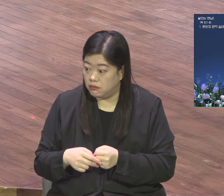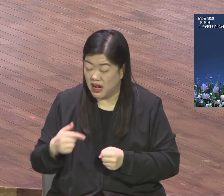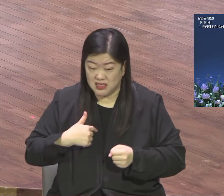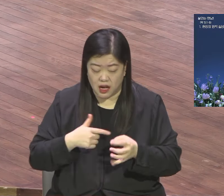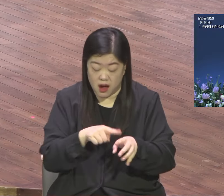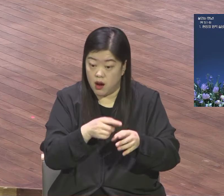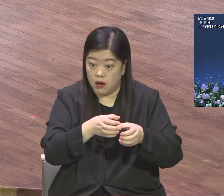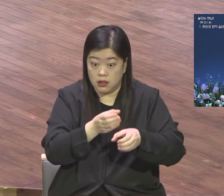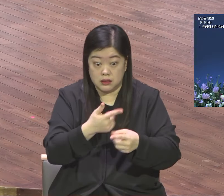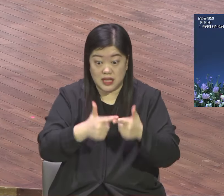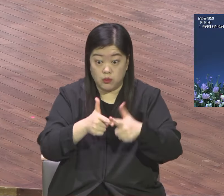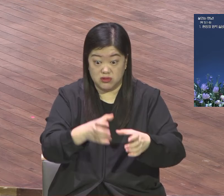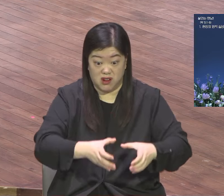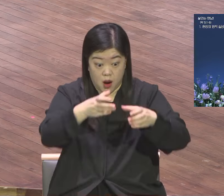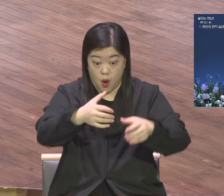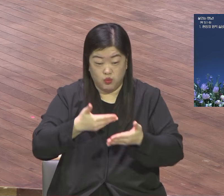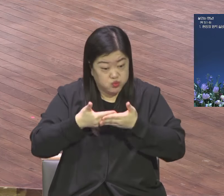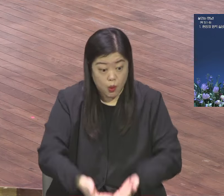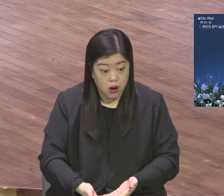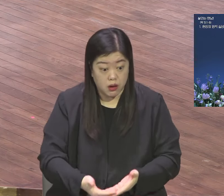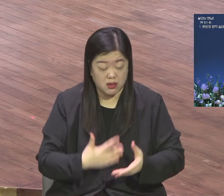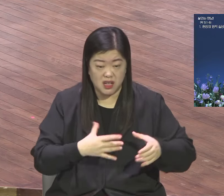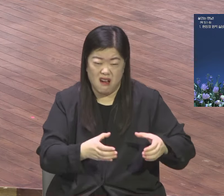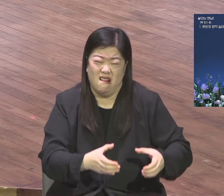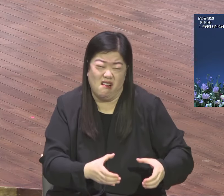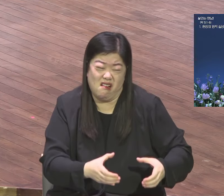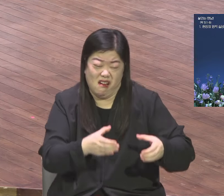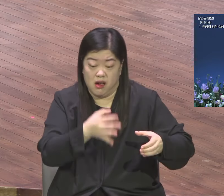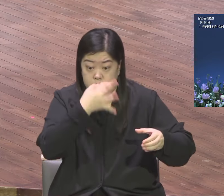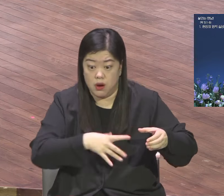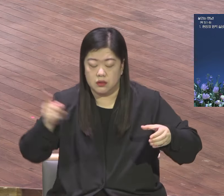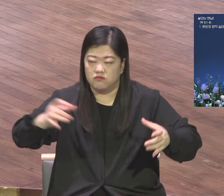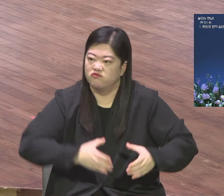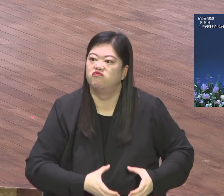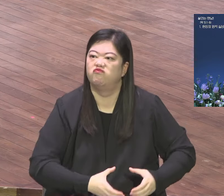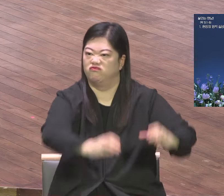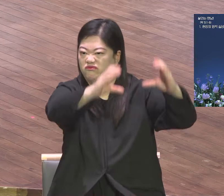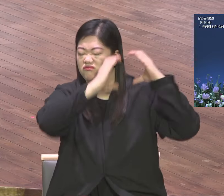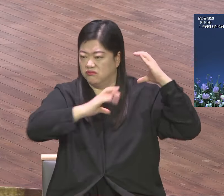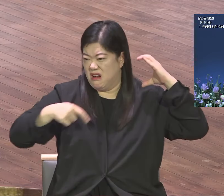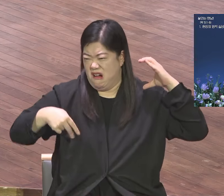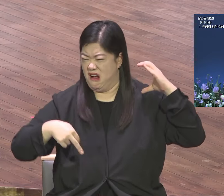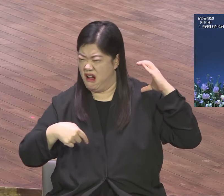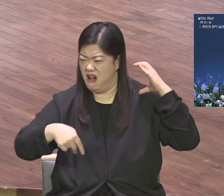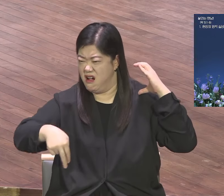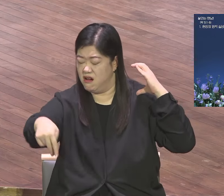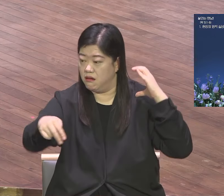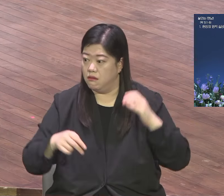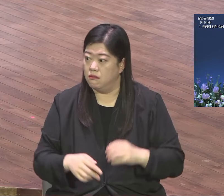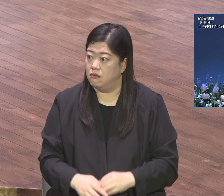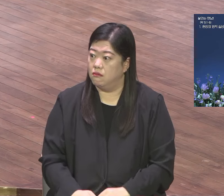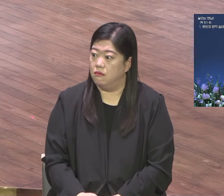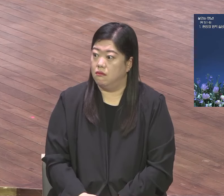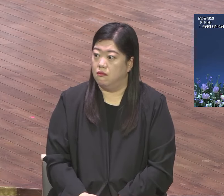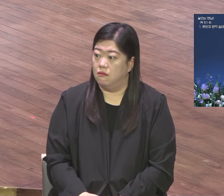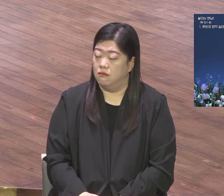신기하다 그래서 어릴 때. 그 정도로 이 귀신에 잡혀버리면 희한하게 힘이 생겨가지고 감당을